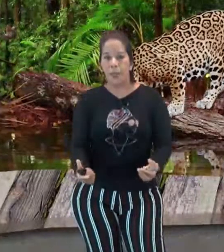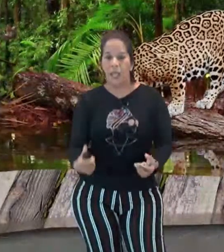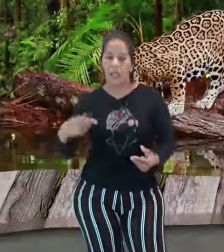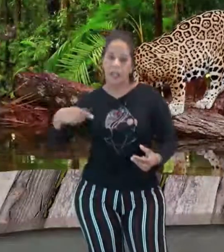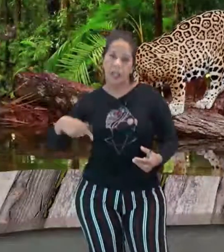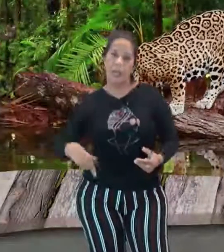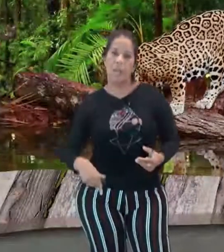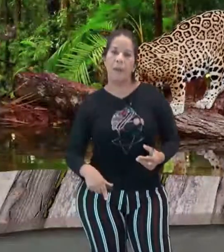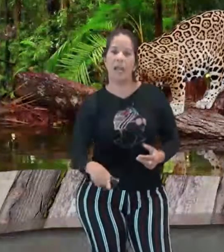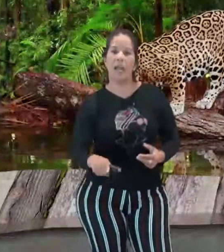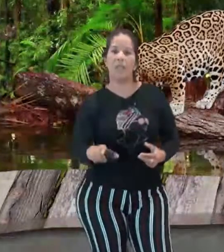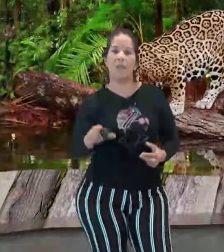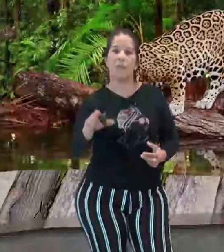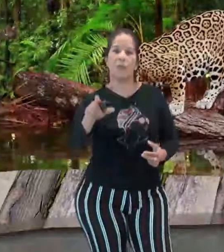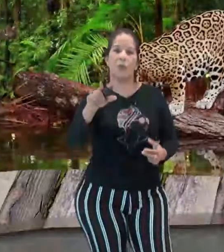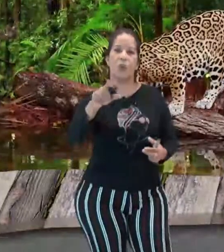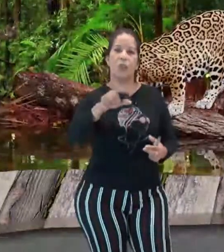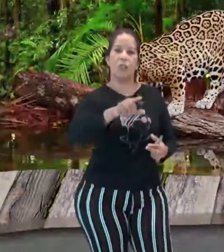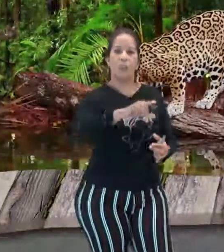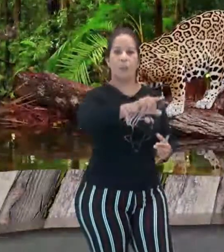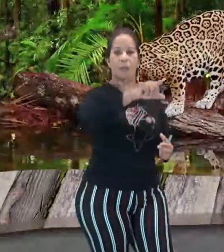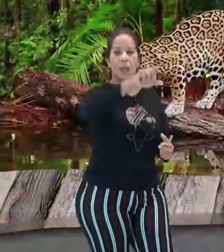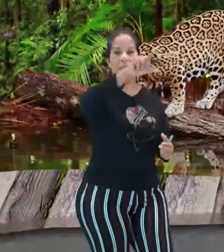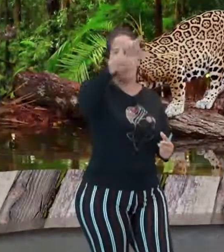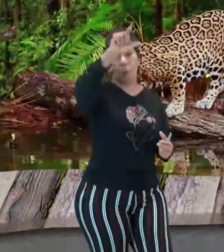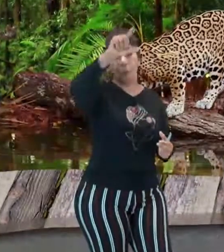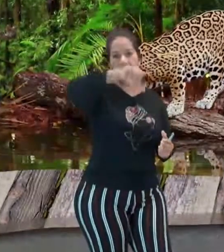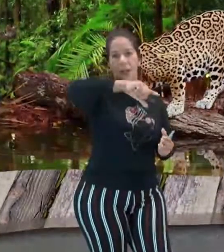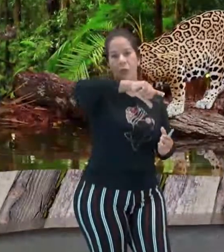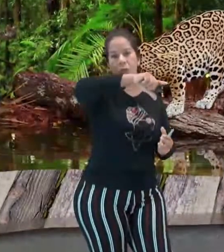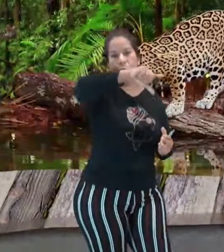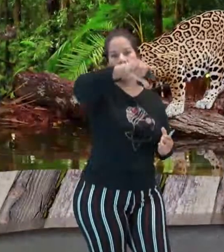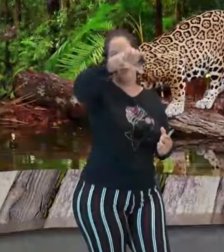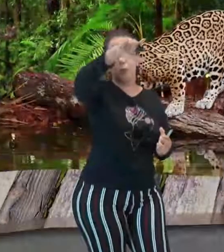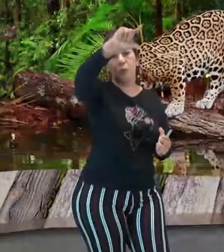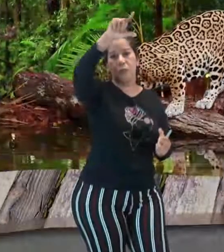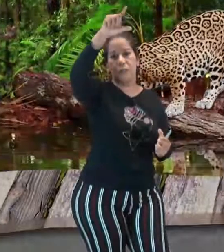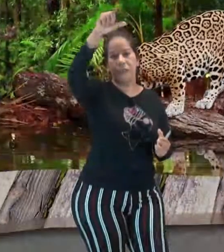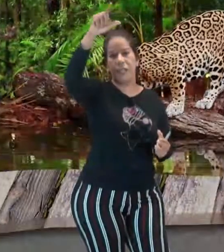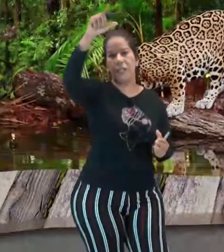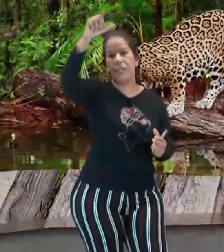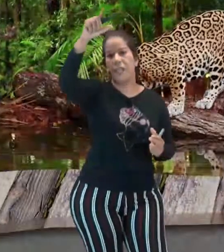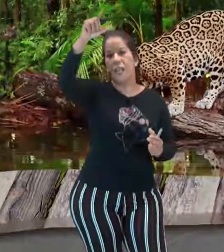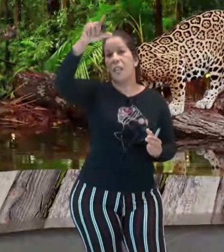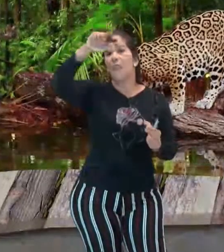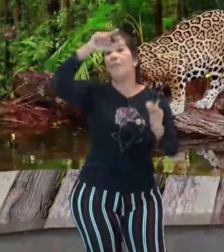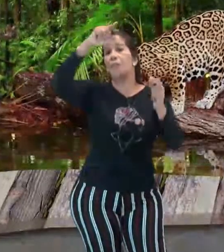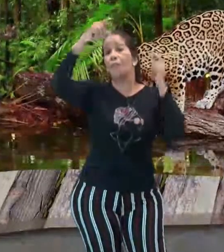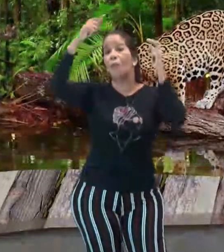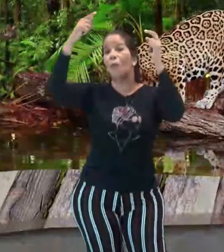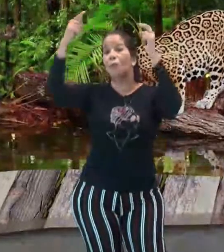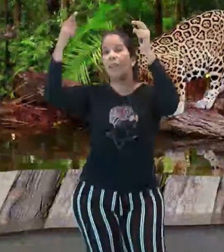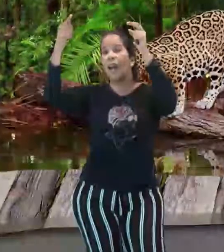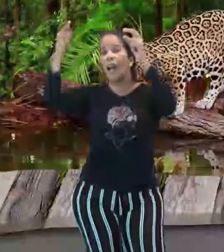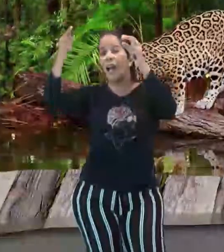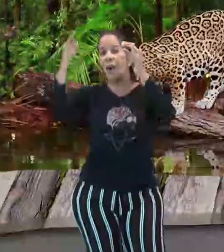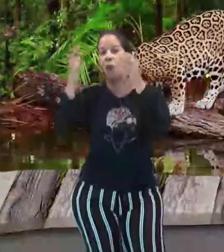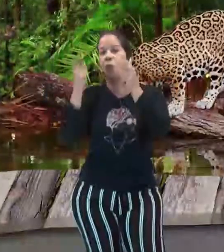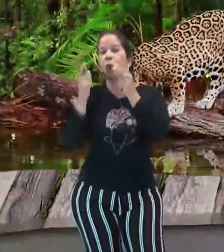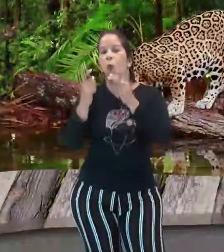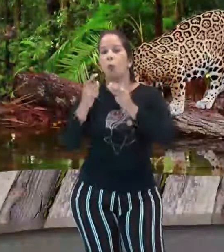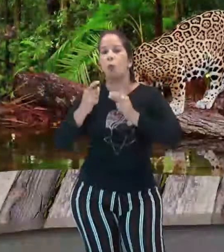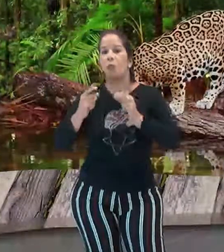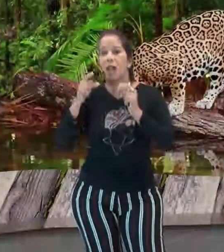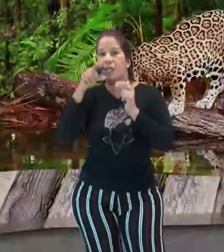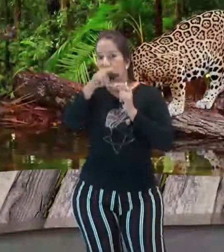ejacular, ele vai liberar esses espermatozoides que vão completar o circuito aí dos ductos deferentes e vão se encontrar com